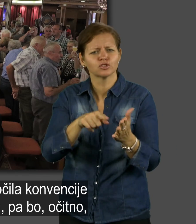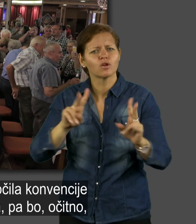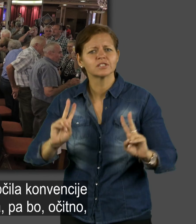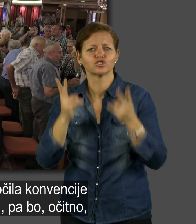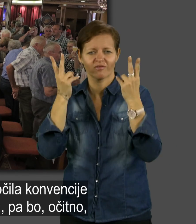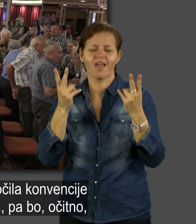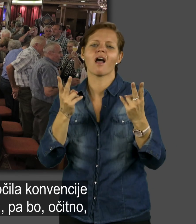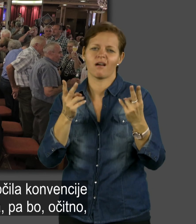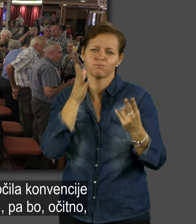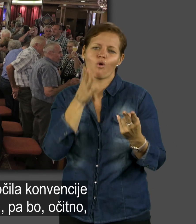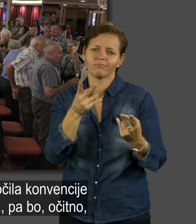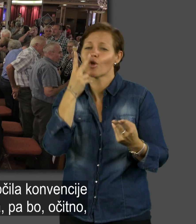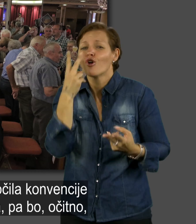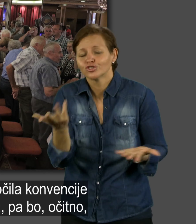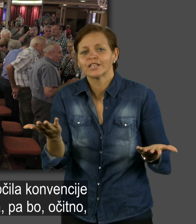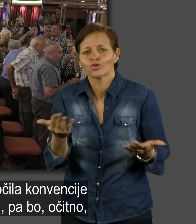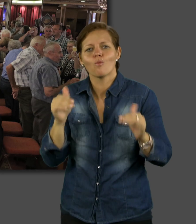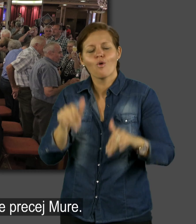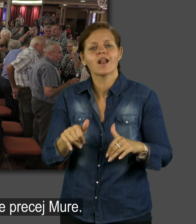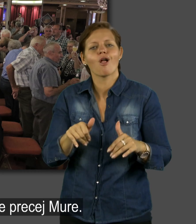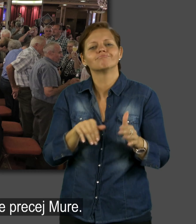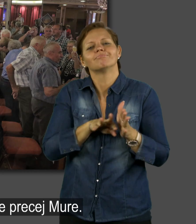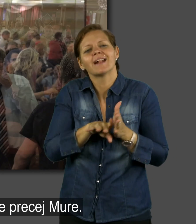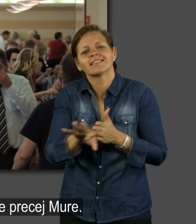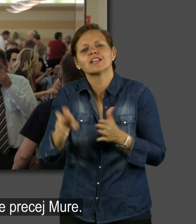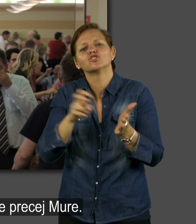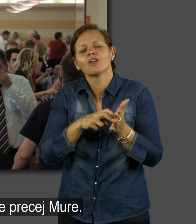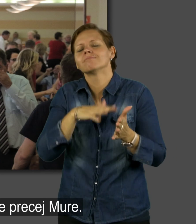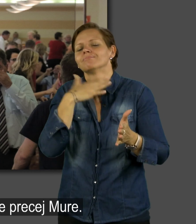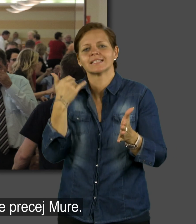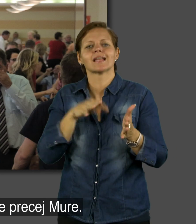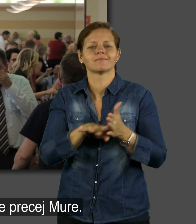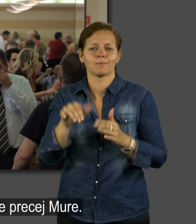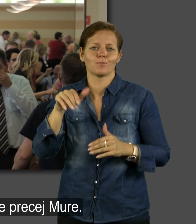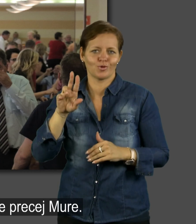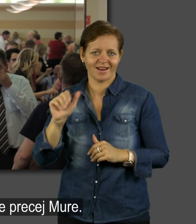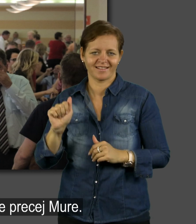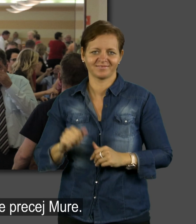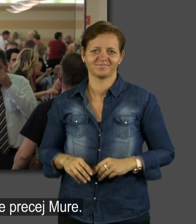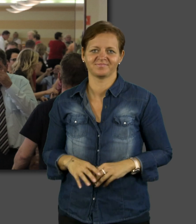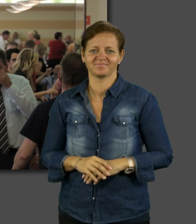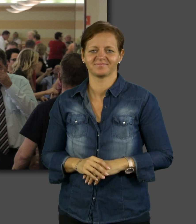konvencije resnično zaživela, pa bo očitno moralo preteči še precej mure.